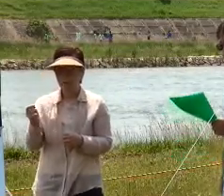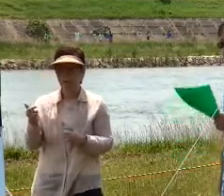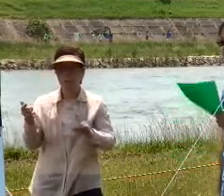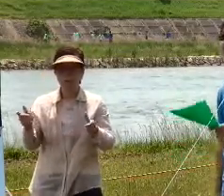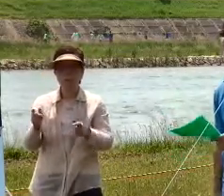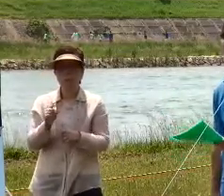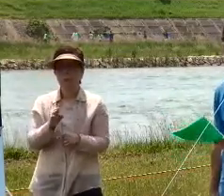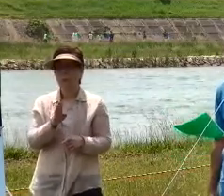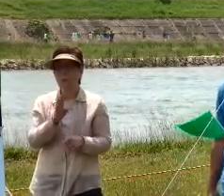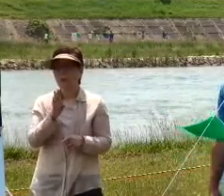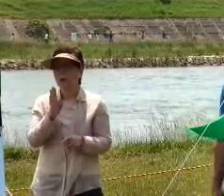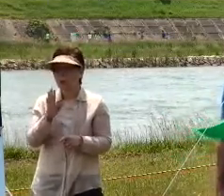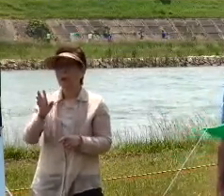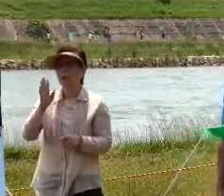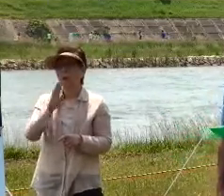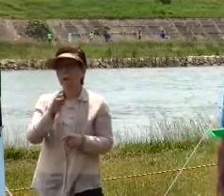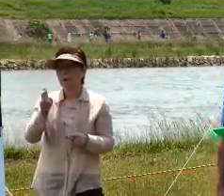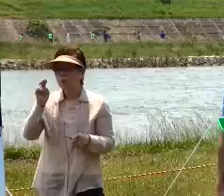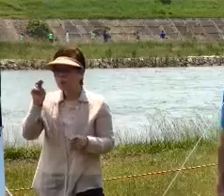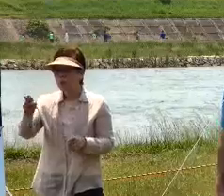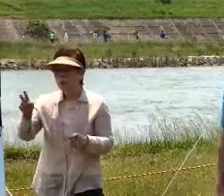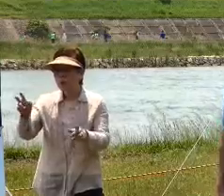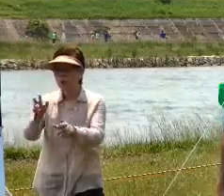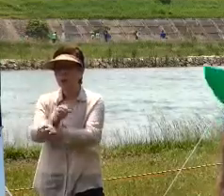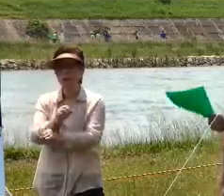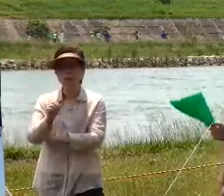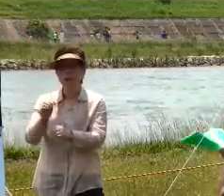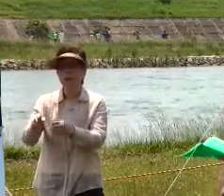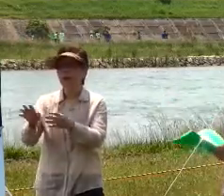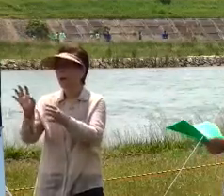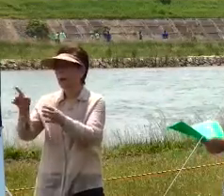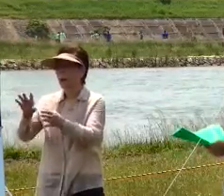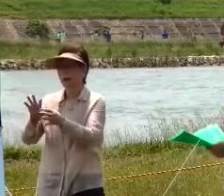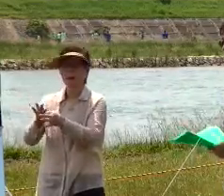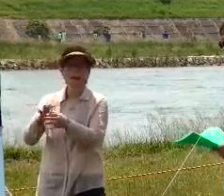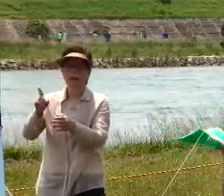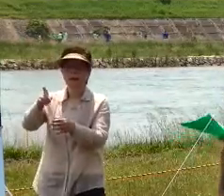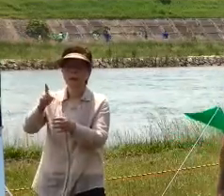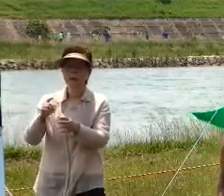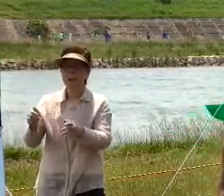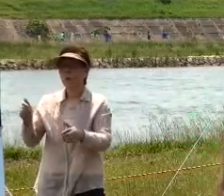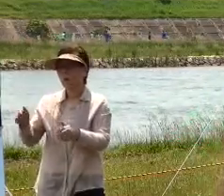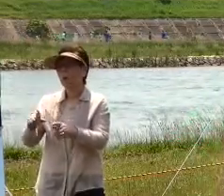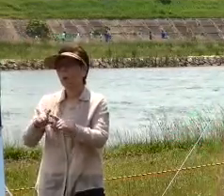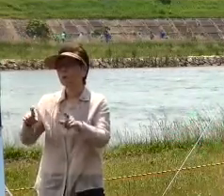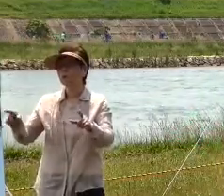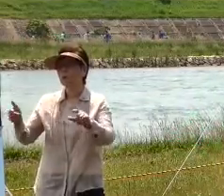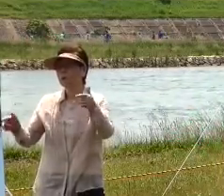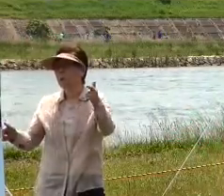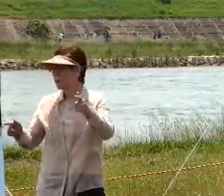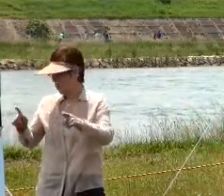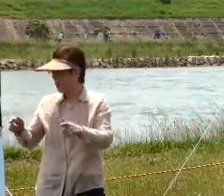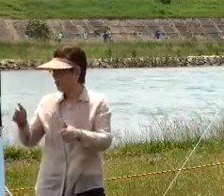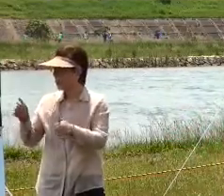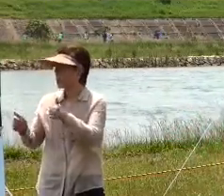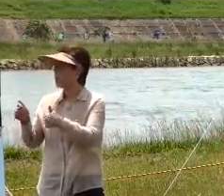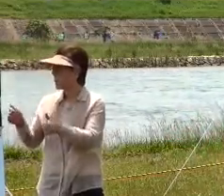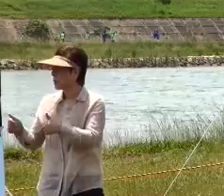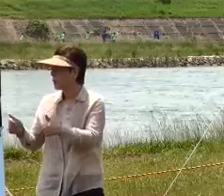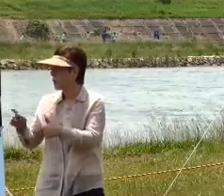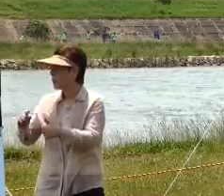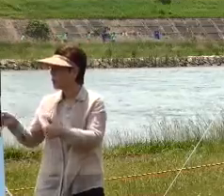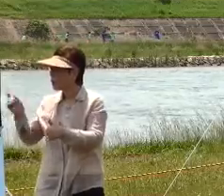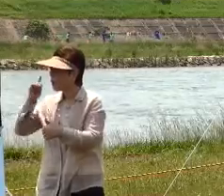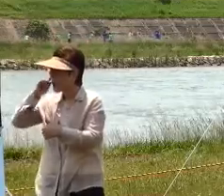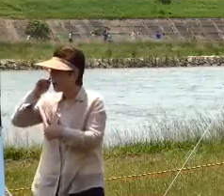実は見失われている。あなたも実は見失われているんだと。神の目から見たらみんな